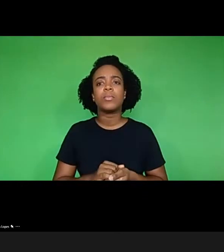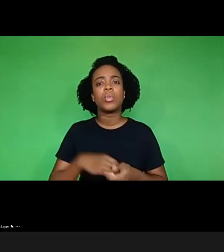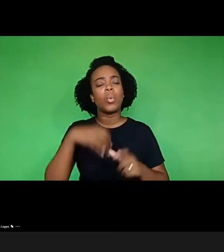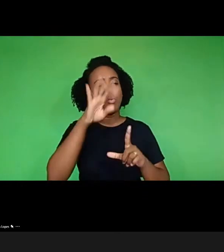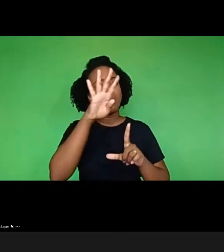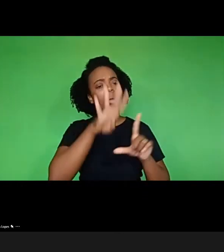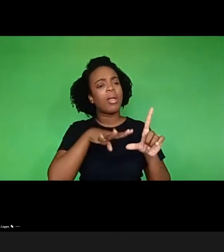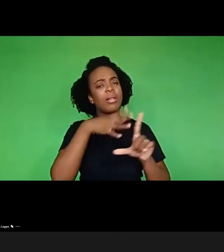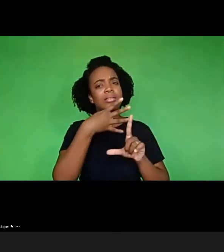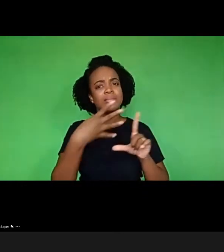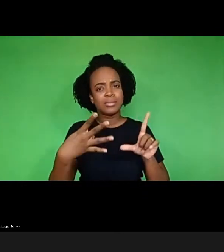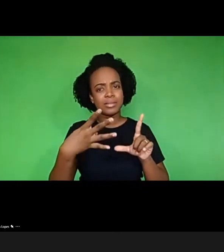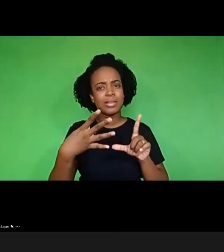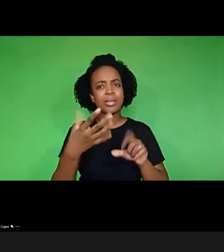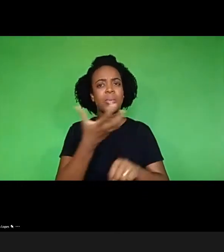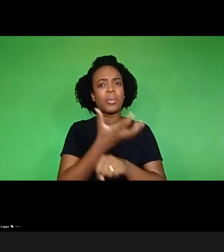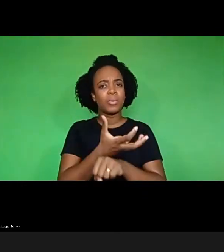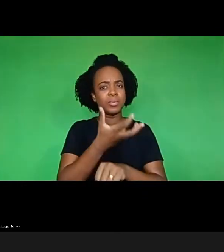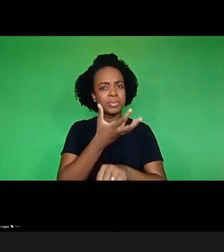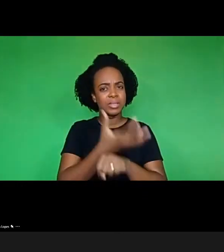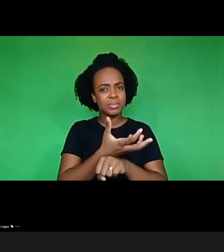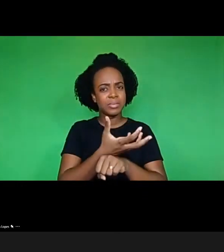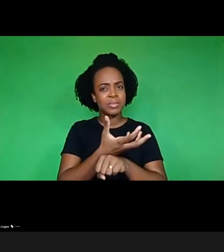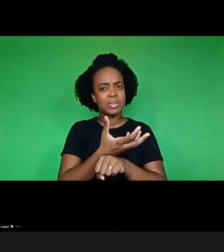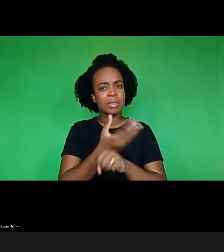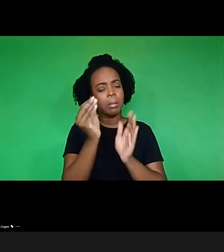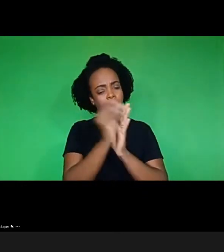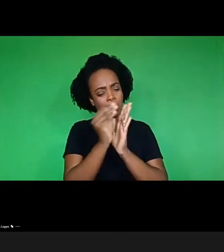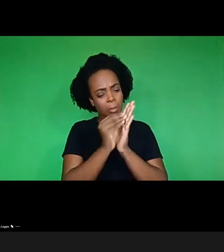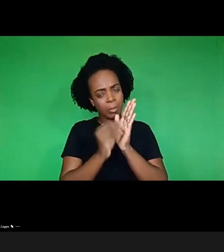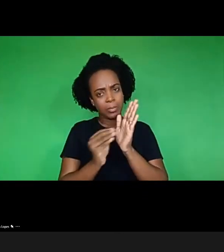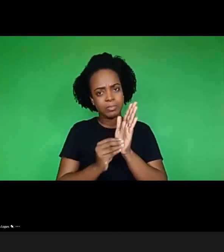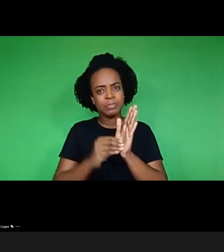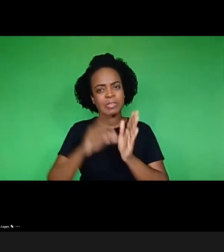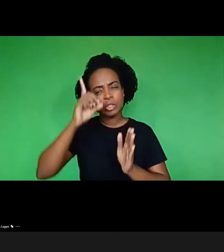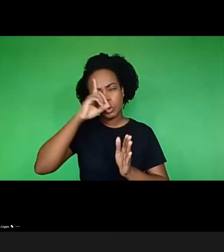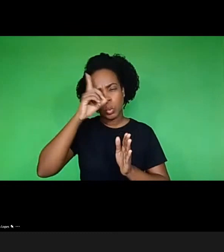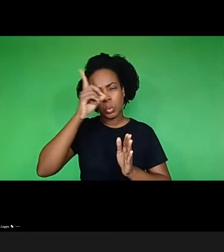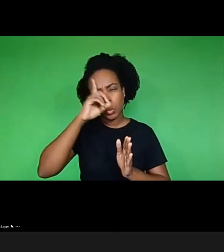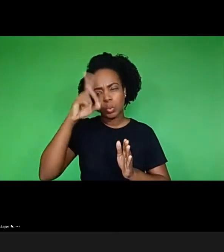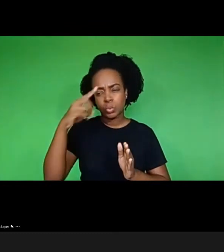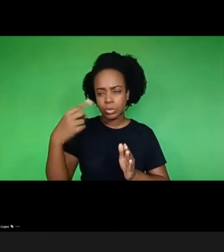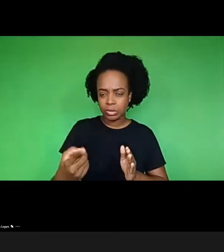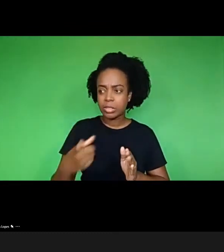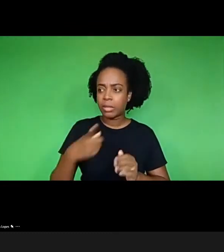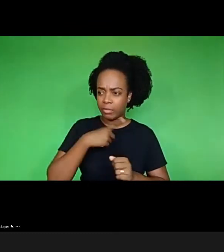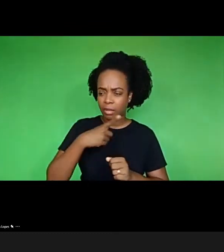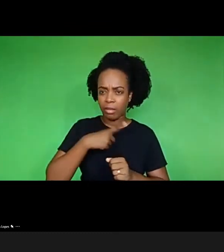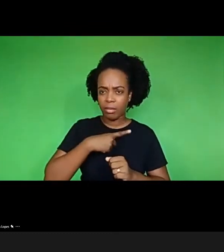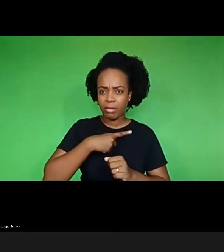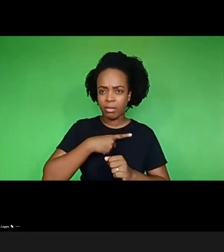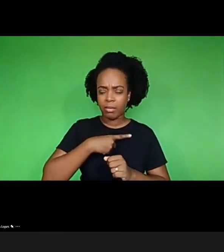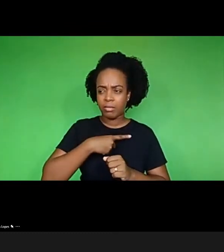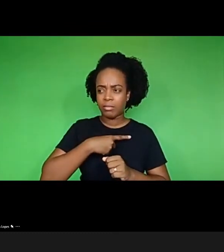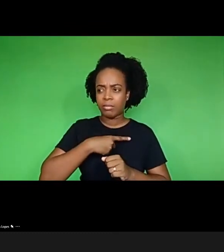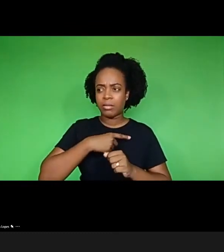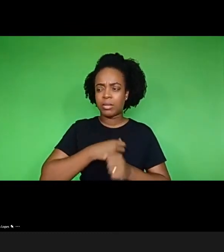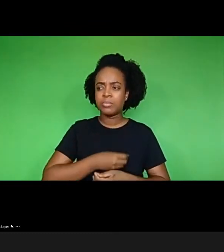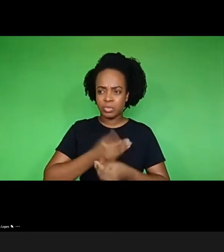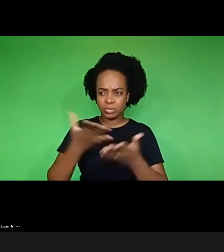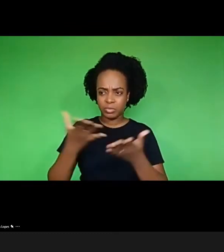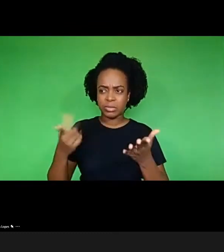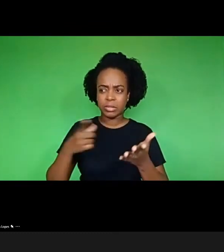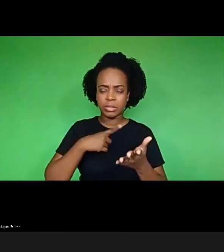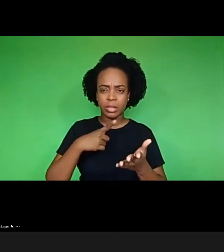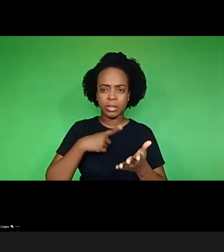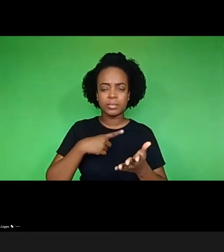matérias que serão trabalhadas no dia a dia durante as aulas não presenciais? Sim, Aline, a gente vai ter. Isso